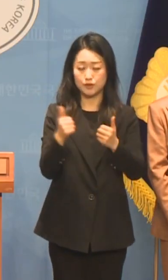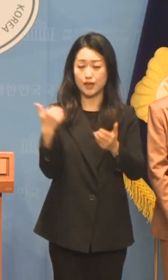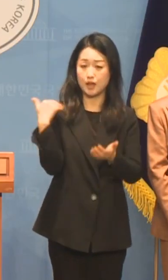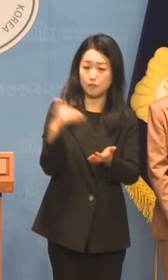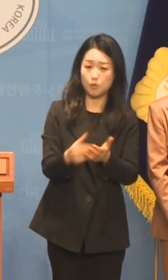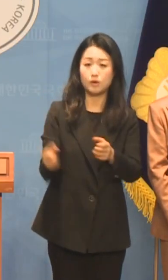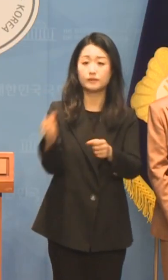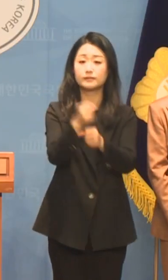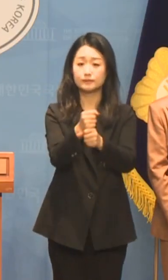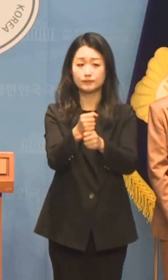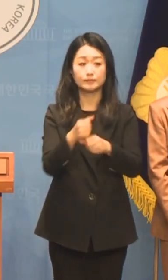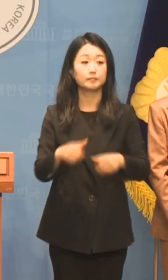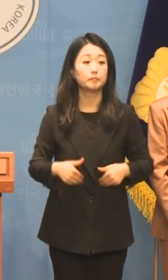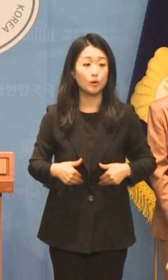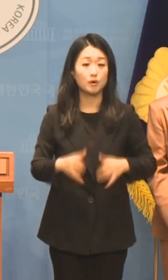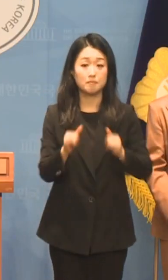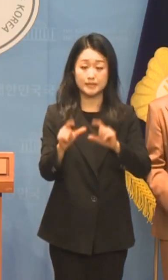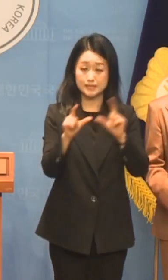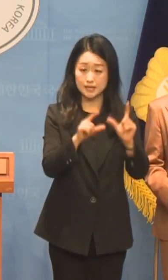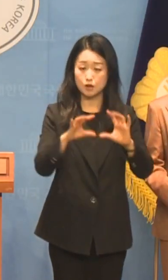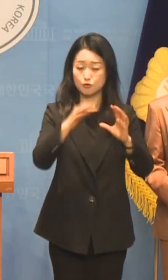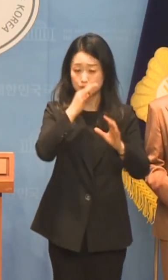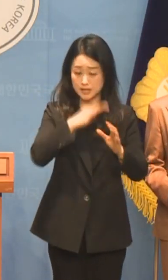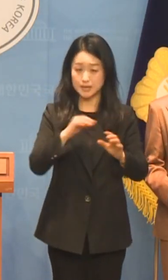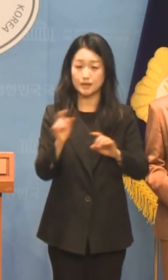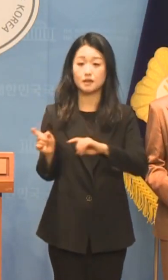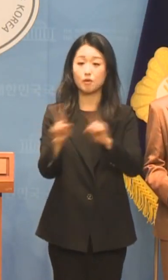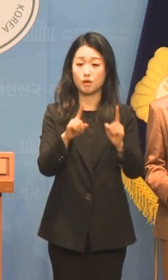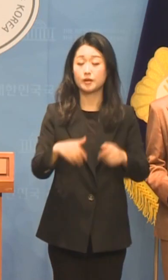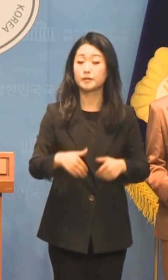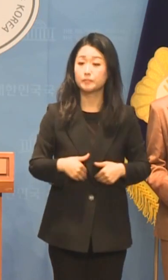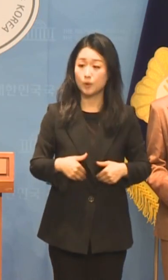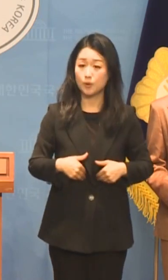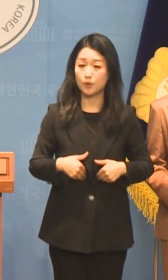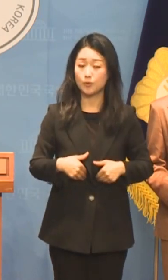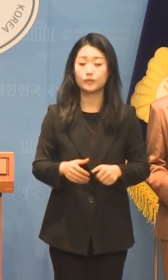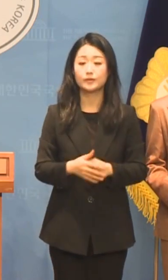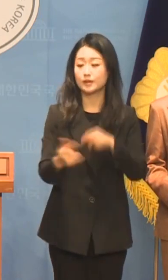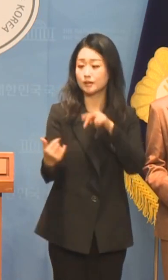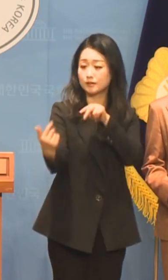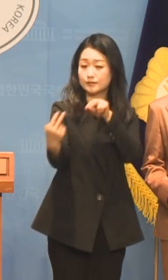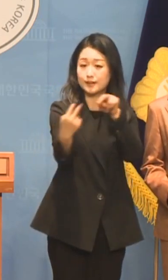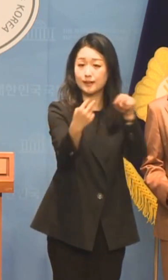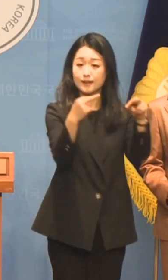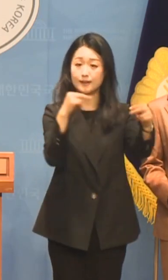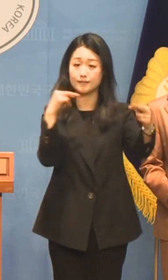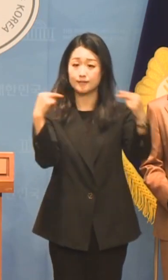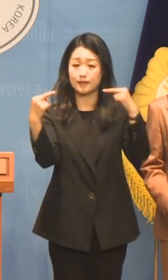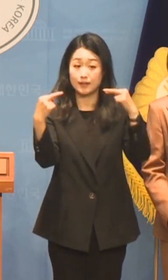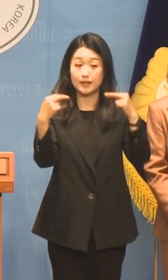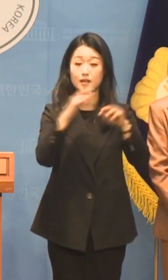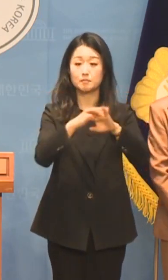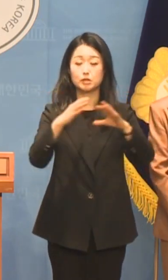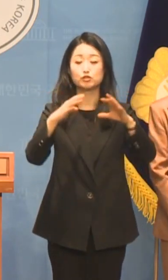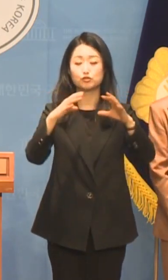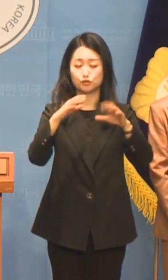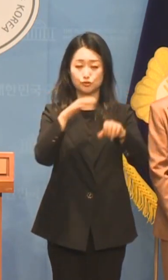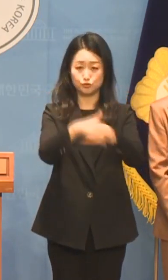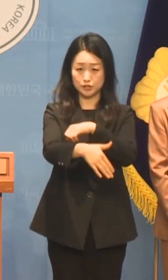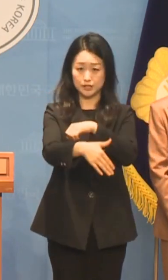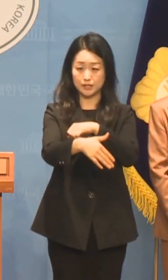시동만이 민생과 국익을 살리는 길입니다. 견제와 균형의 의회 민주주의,